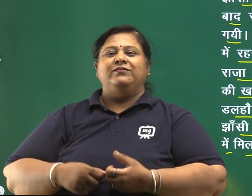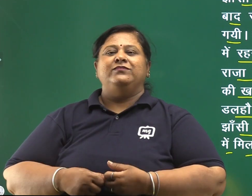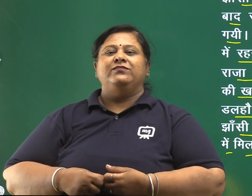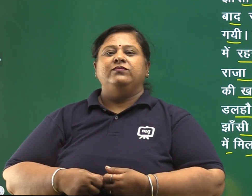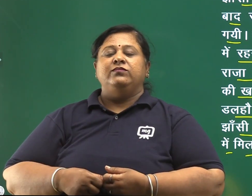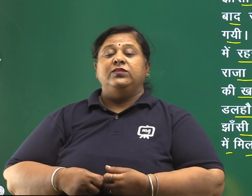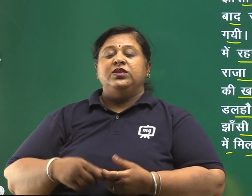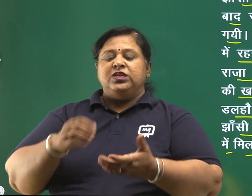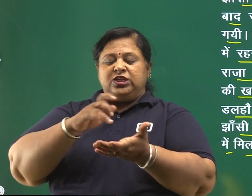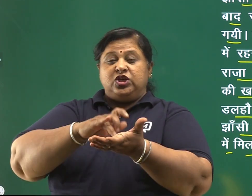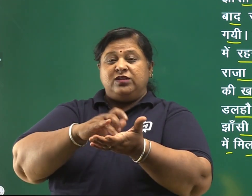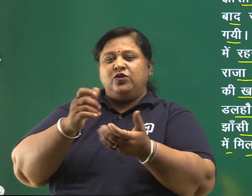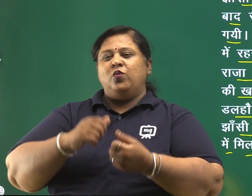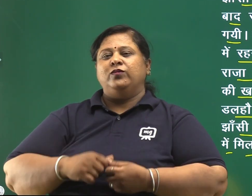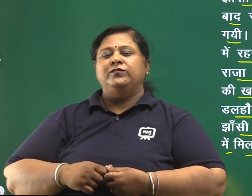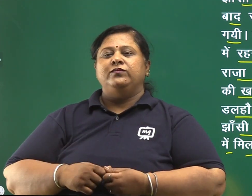झांसी को